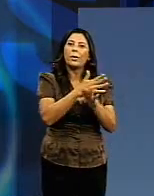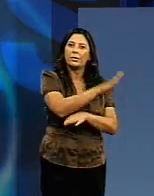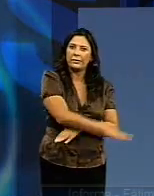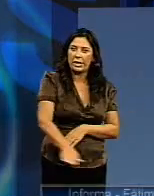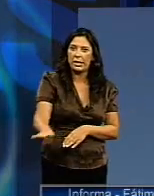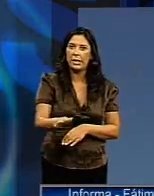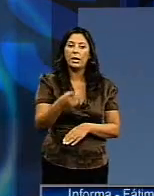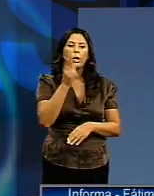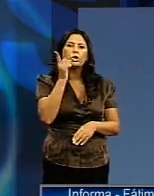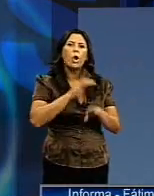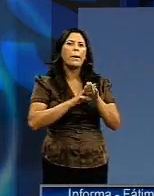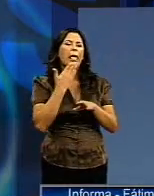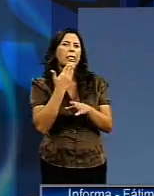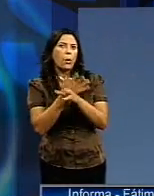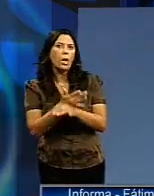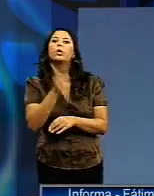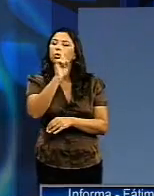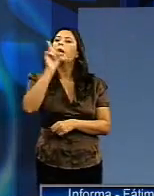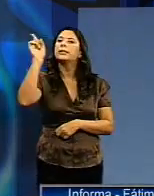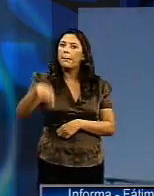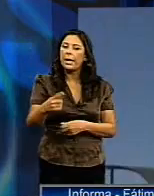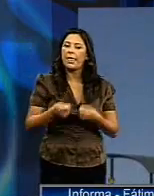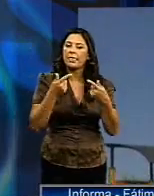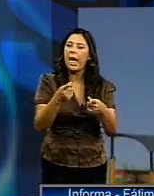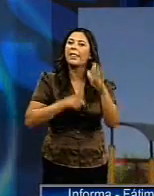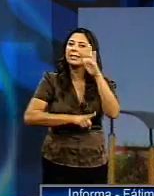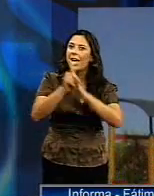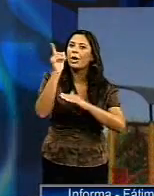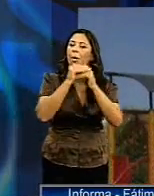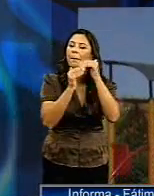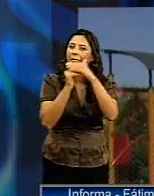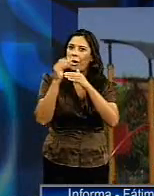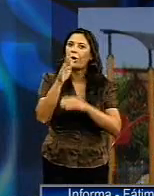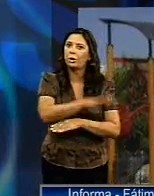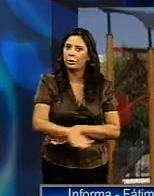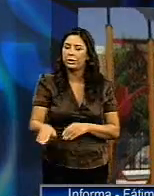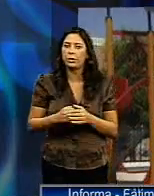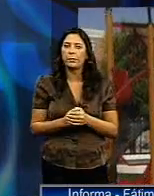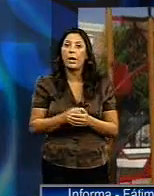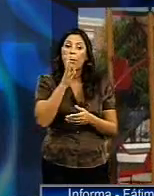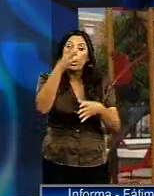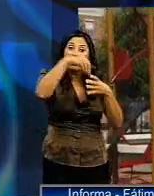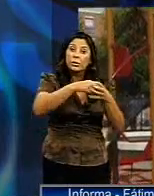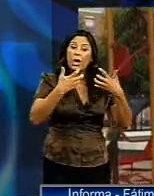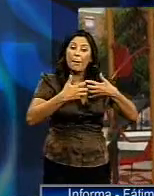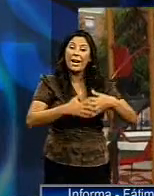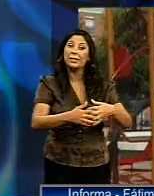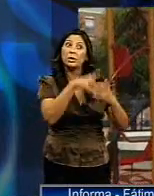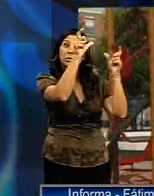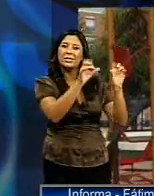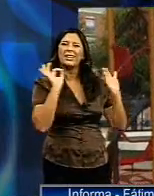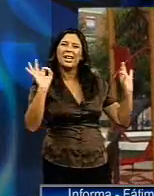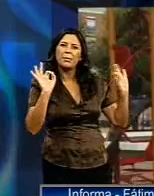cumplen la función de entretenimiento, sino que además contribuyen al desarrollo pedagógico de los niños, conteniendo aparatos considerados como los